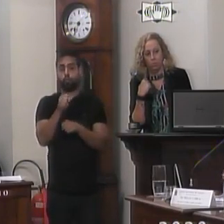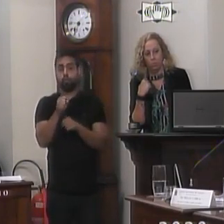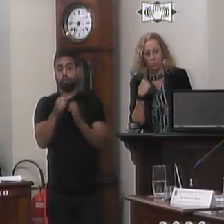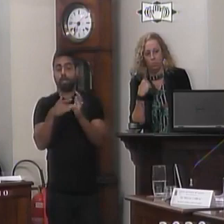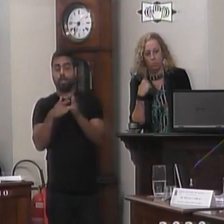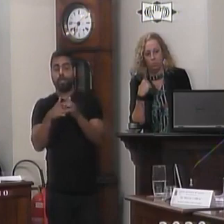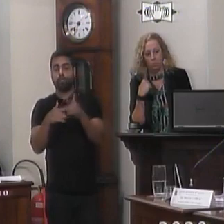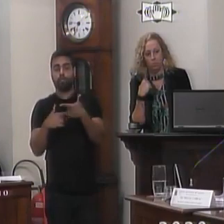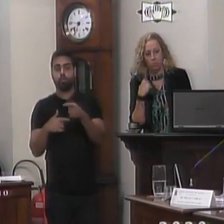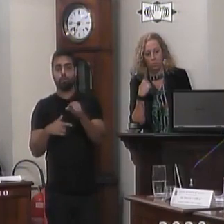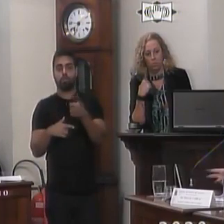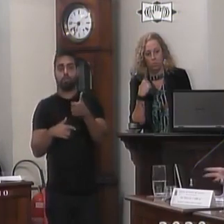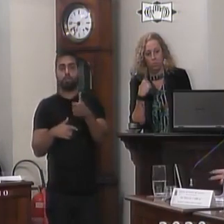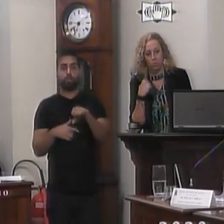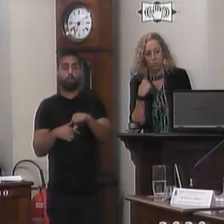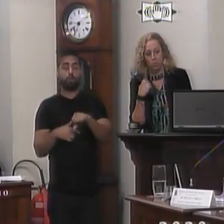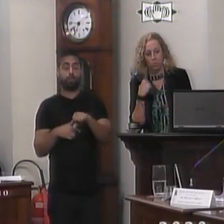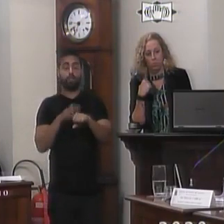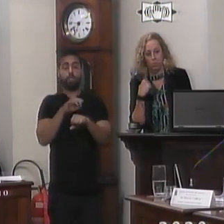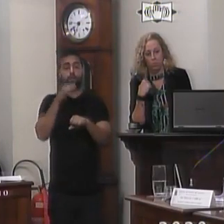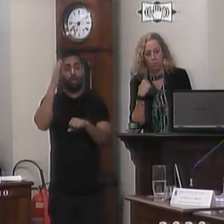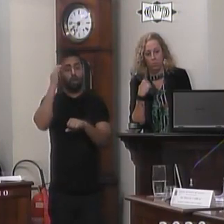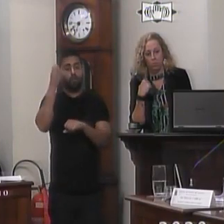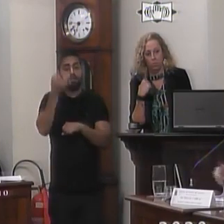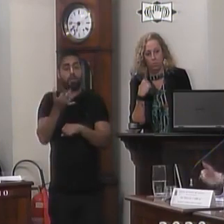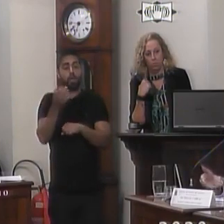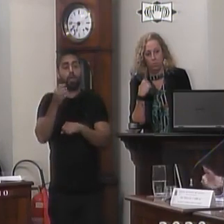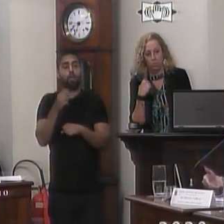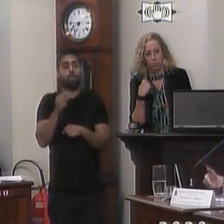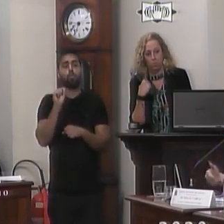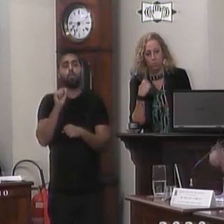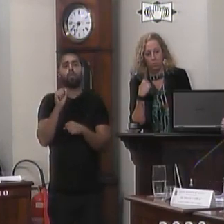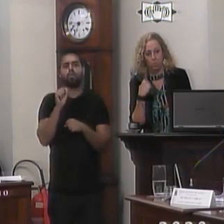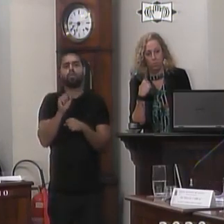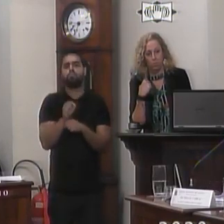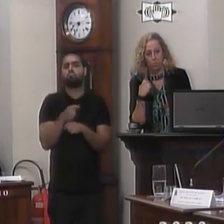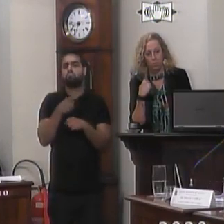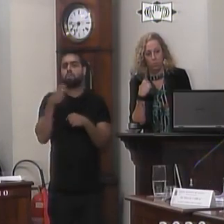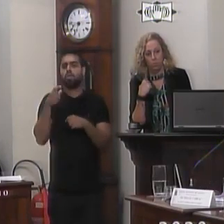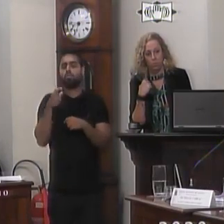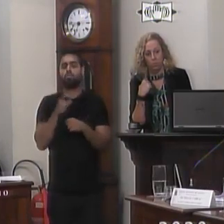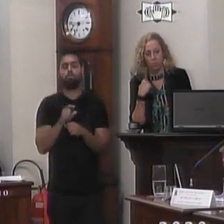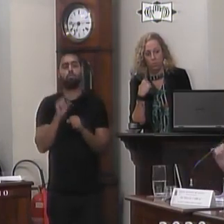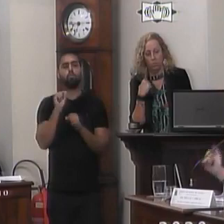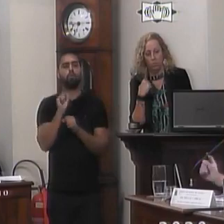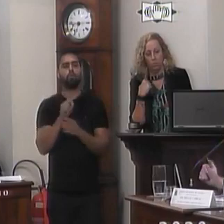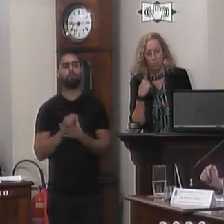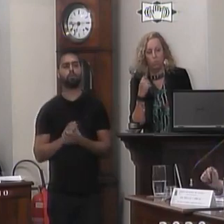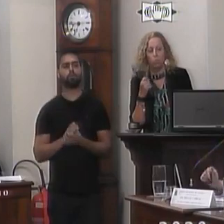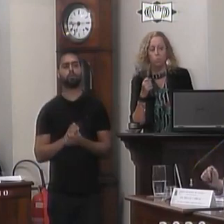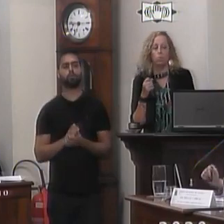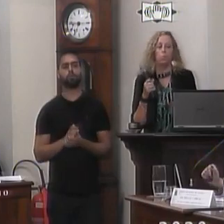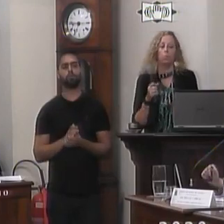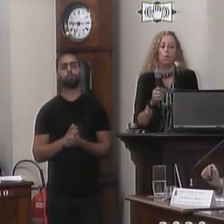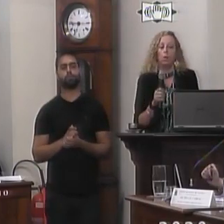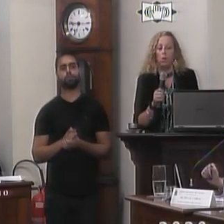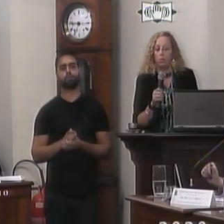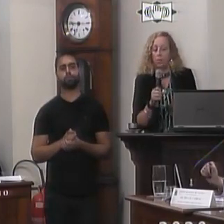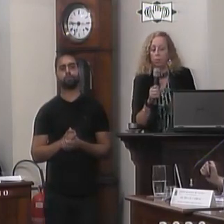2019, se você sabe me justificar o que foi esse aumento aplicado em quê, por